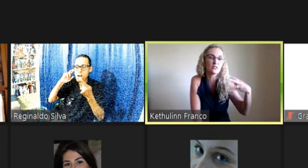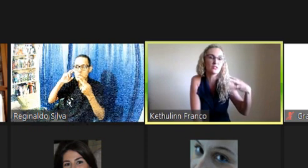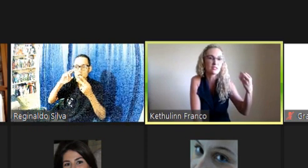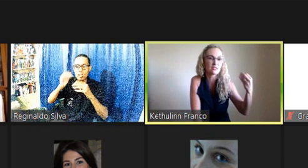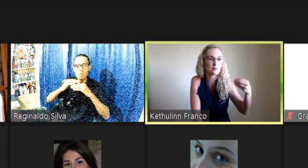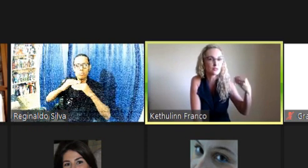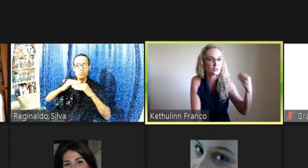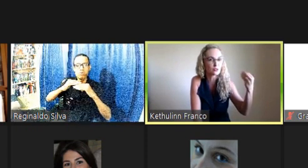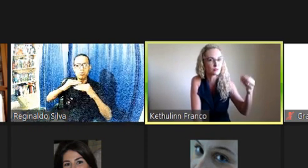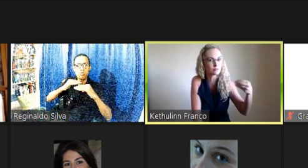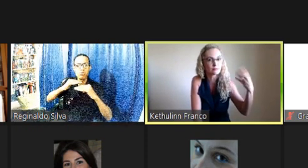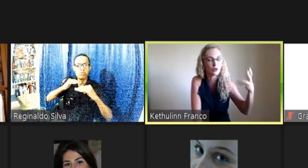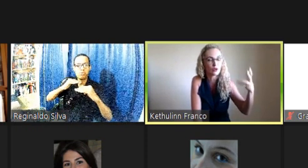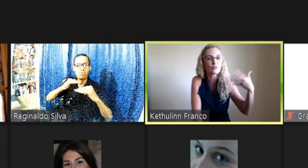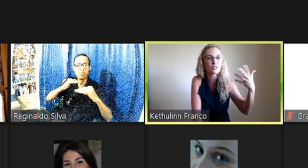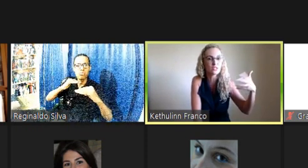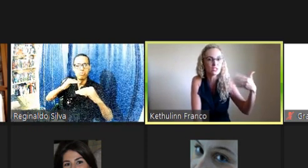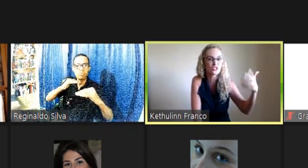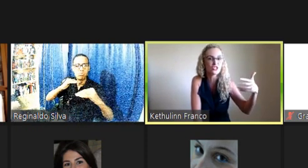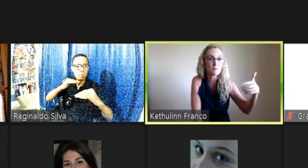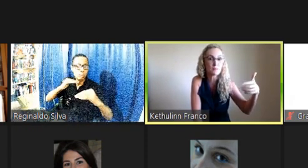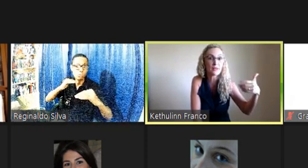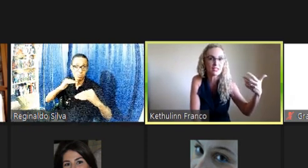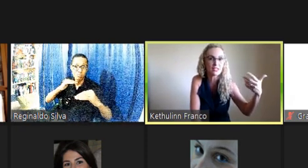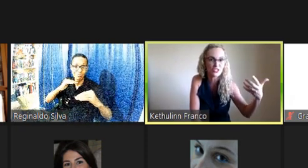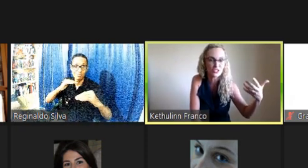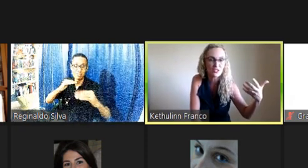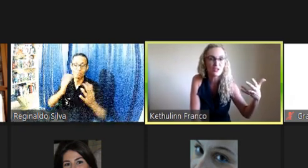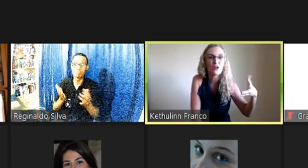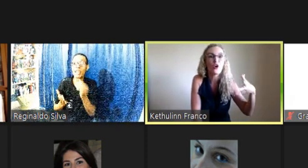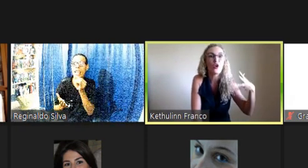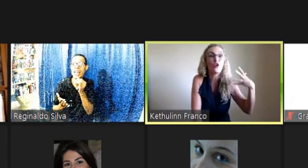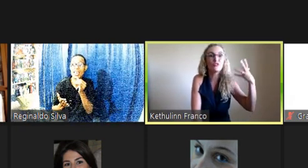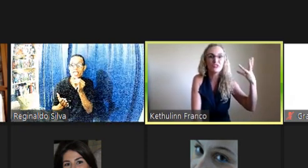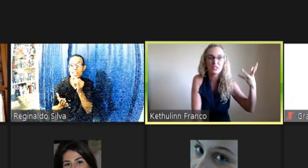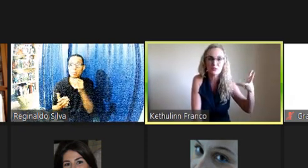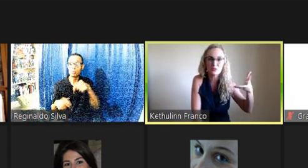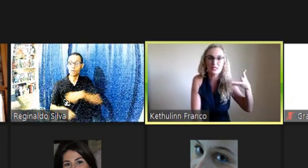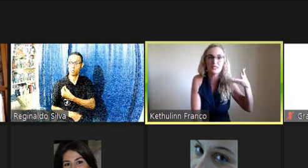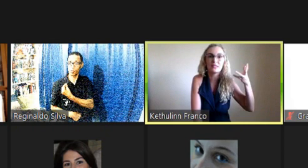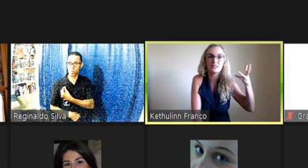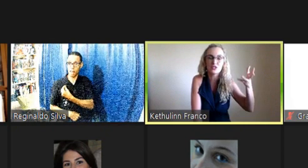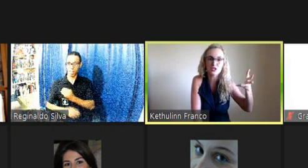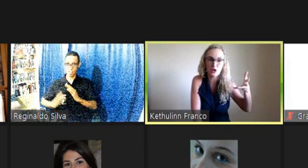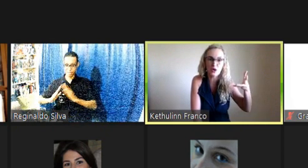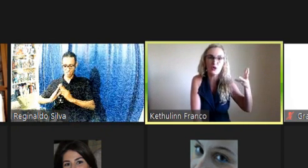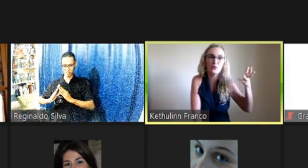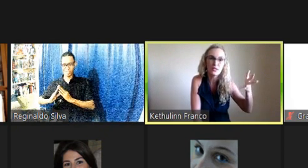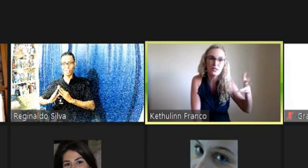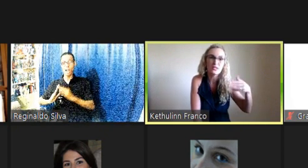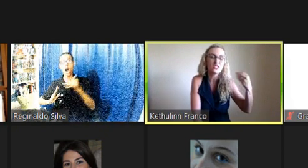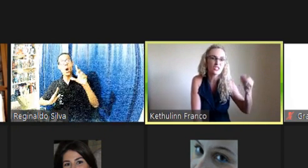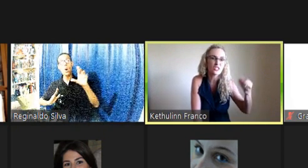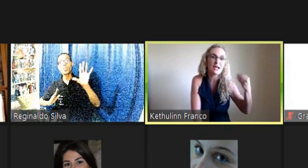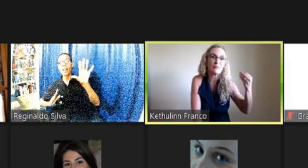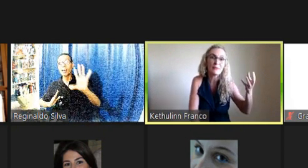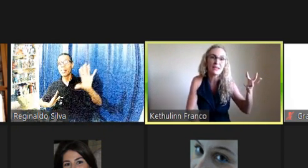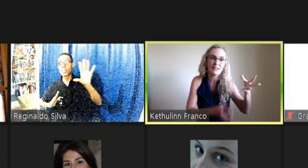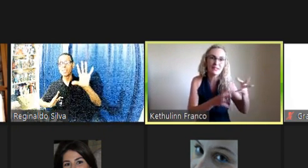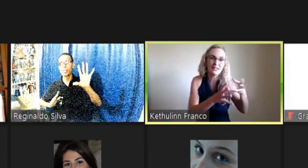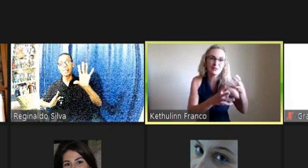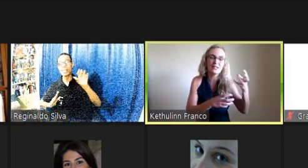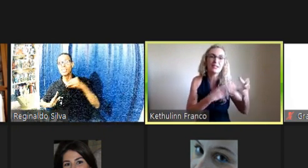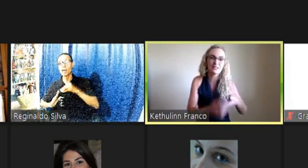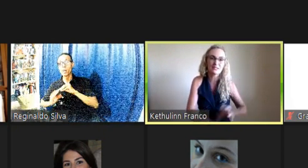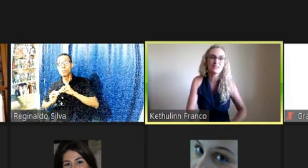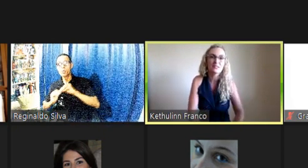Próximo com aquela região que nós estamos, porque nós estamos constantemente ouvindo aquele som e a gente acaba